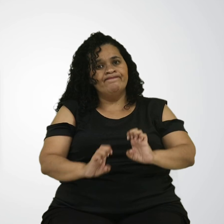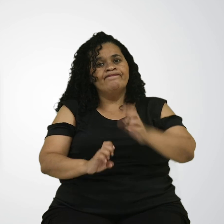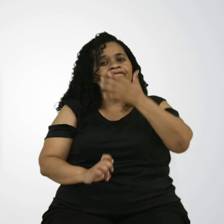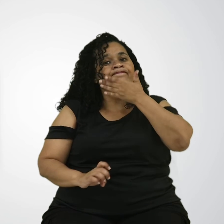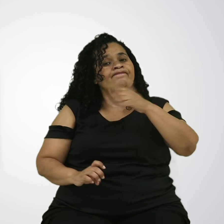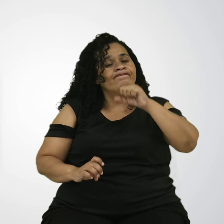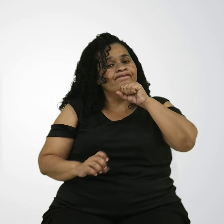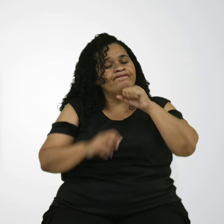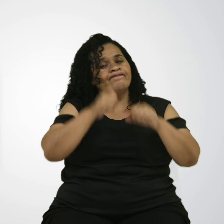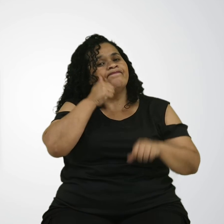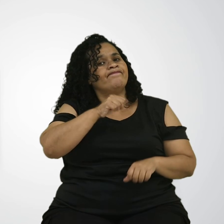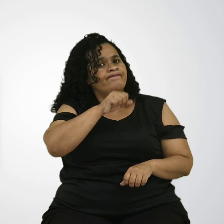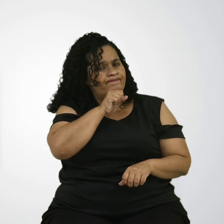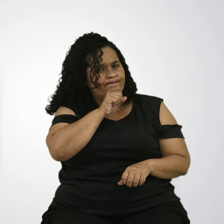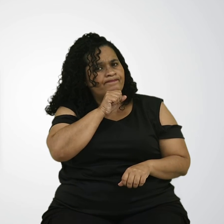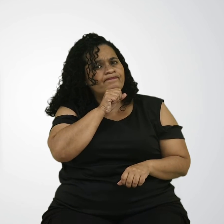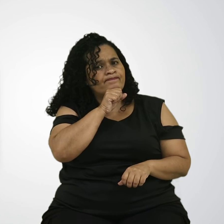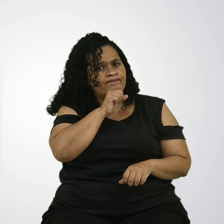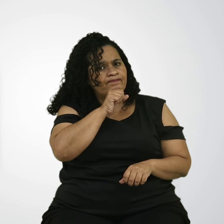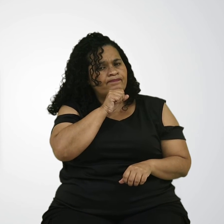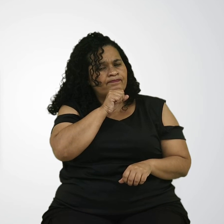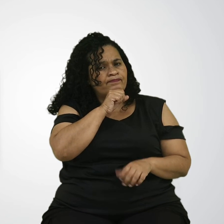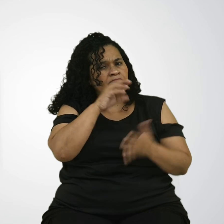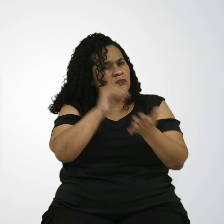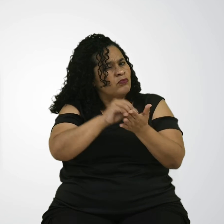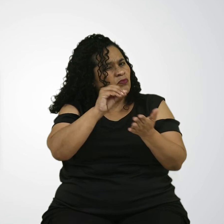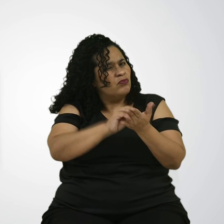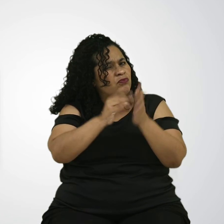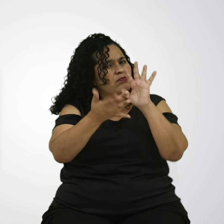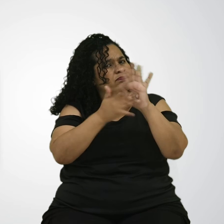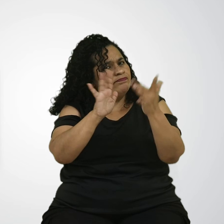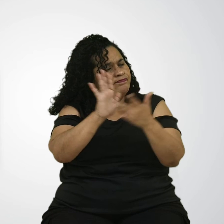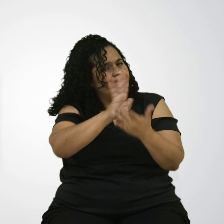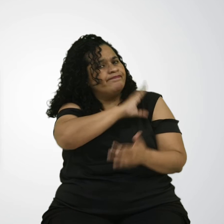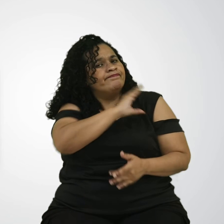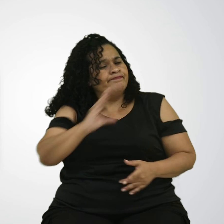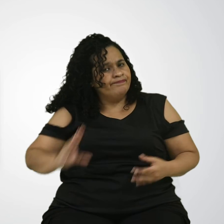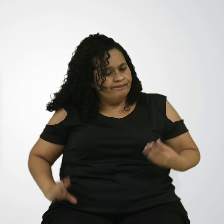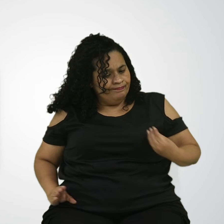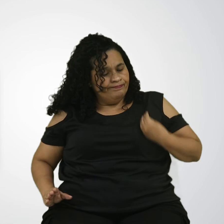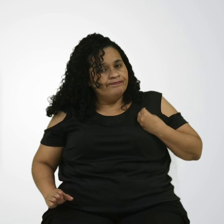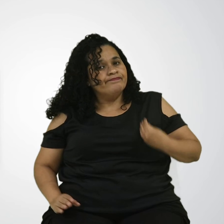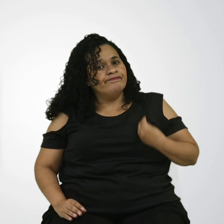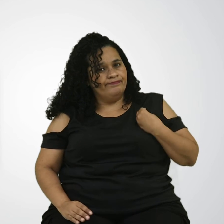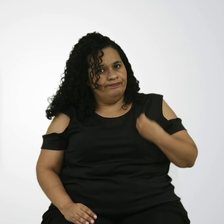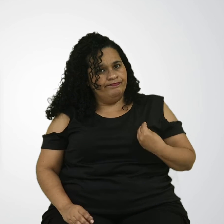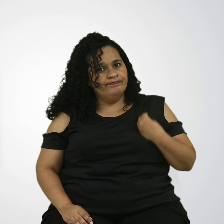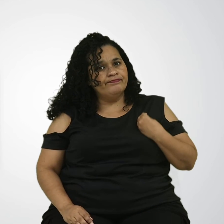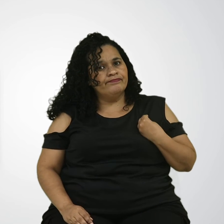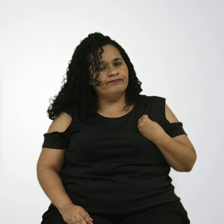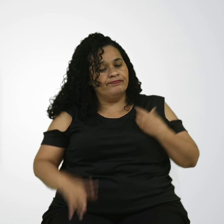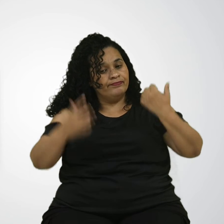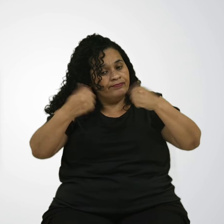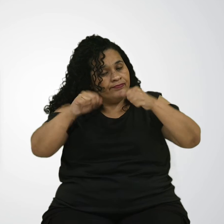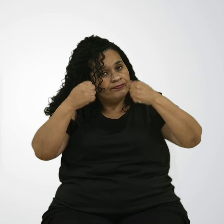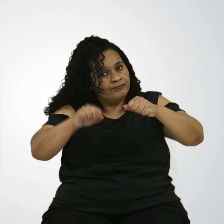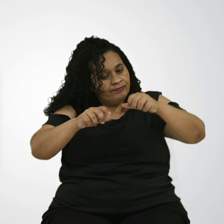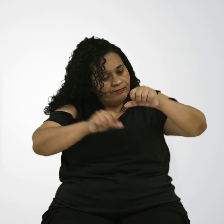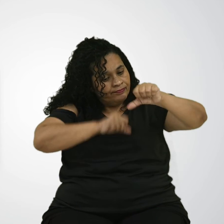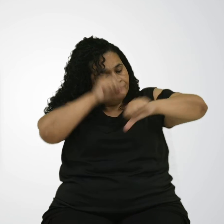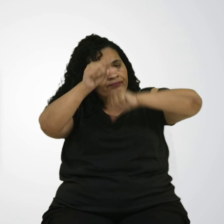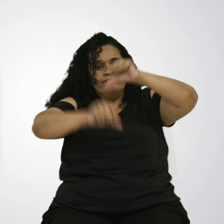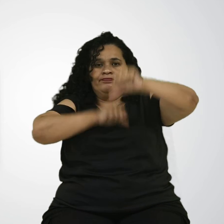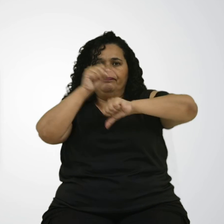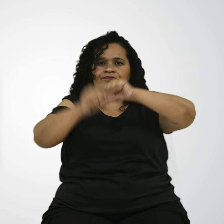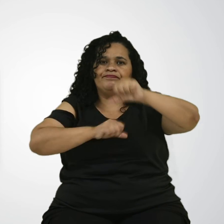foi amoldado em Cristo. Exato. Esse caráter precisa ser redimido em Cristo, senão não